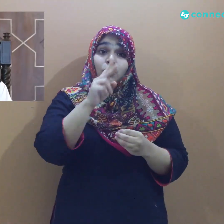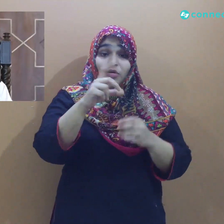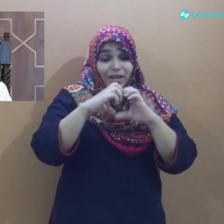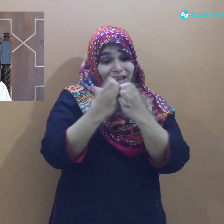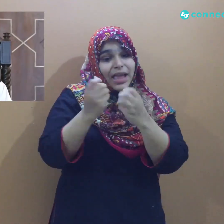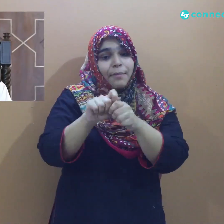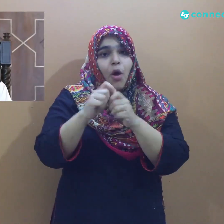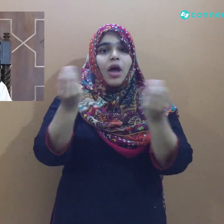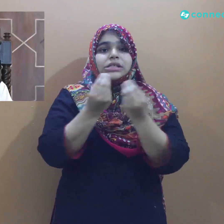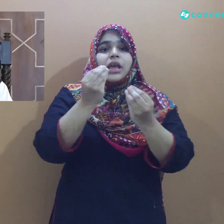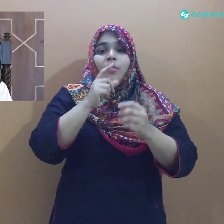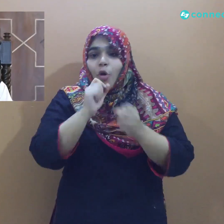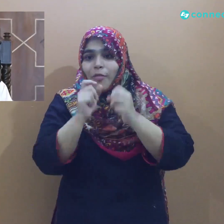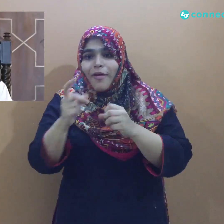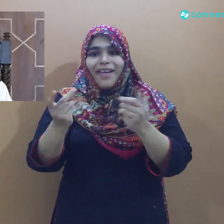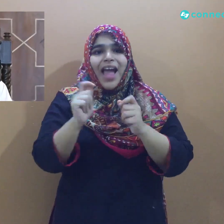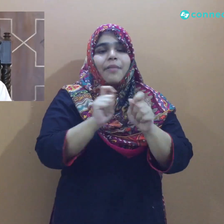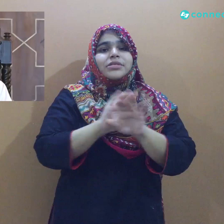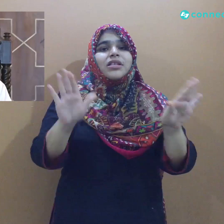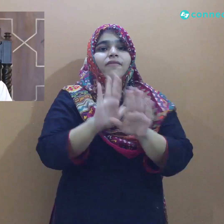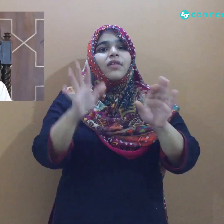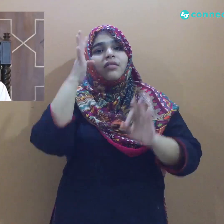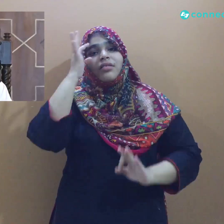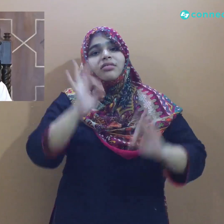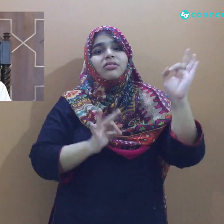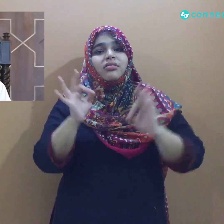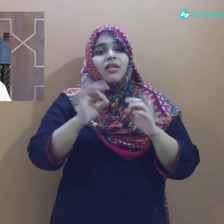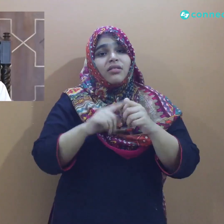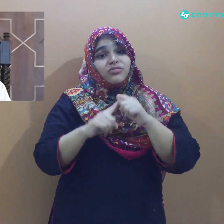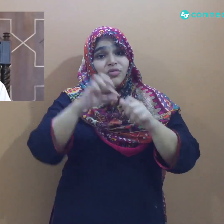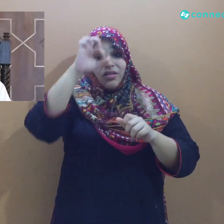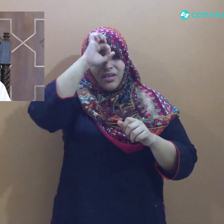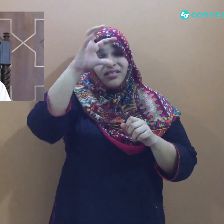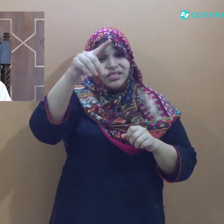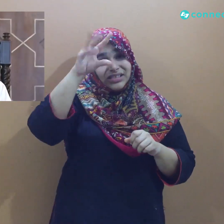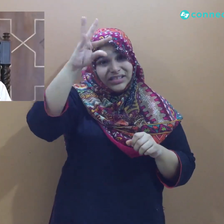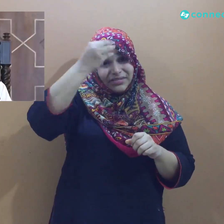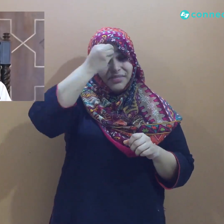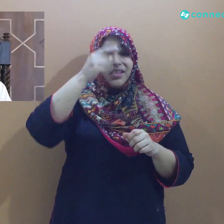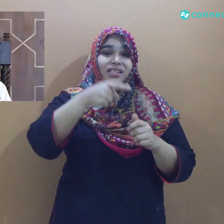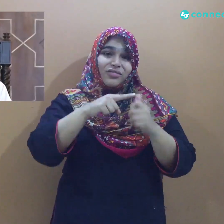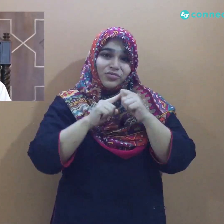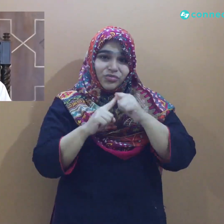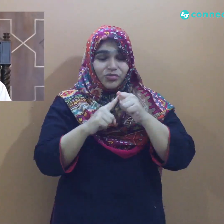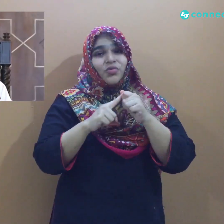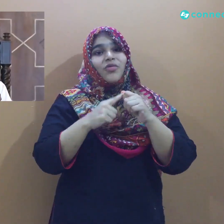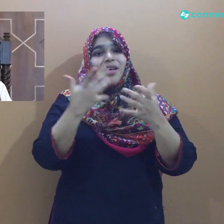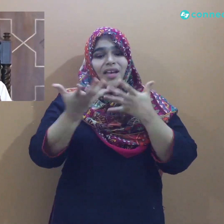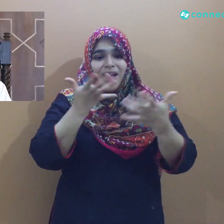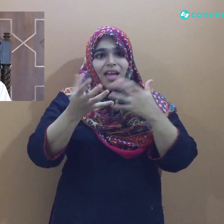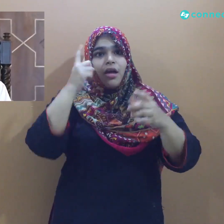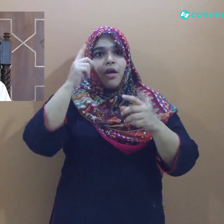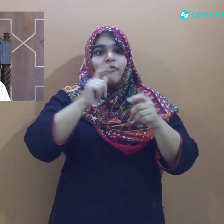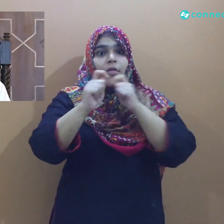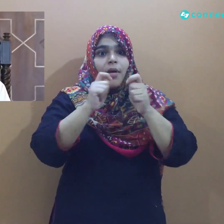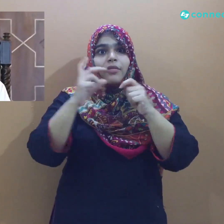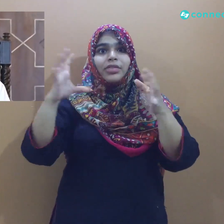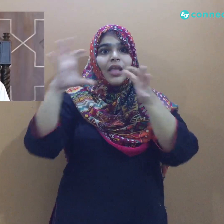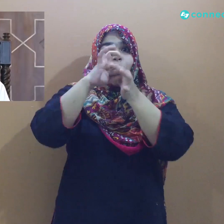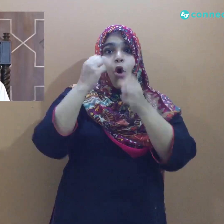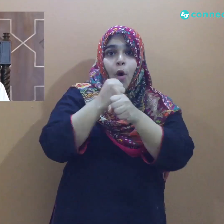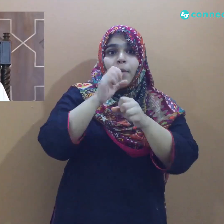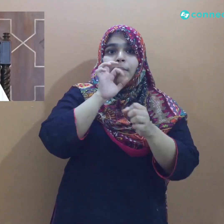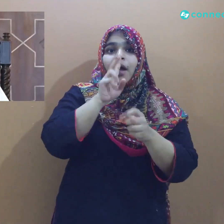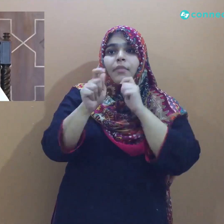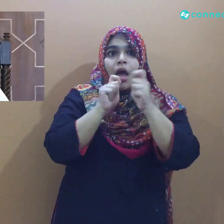صوبائی ایڈمنسٹریشن کے ساتھ میں سمجھتا ہوں کہ ائمہ اور مشائخ کی علماء کی جو کمیٹی بنائے تاکہ مسلسل رابطہ رکھا جا